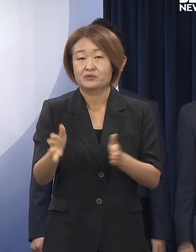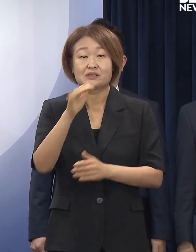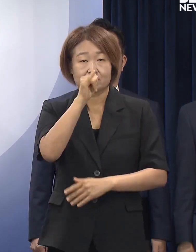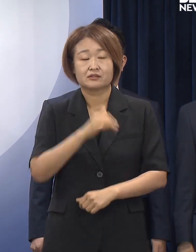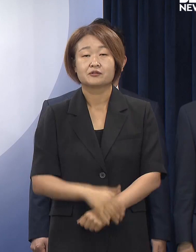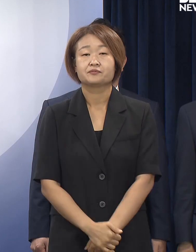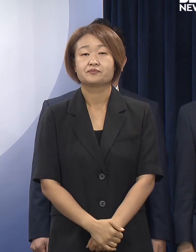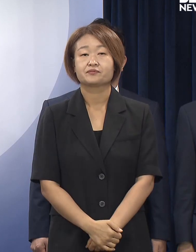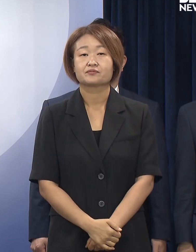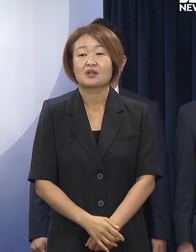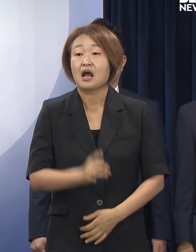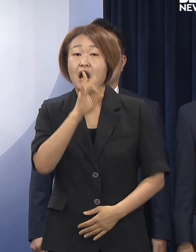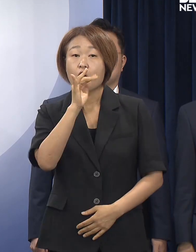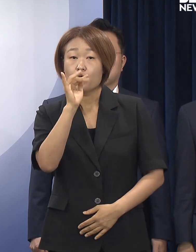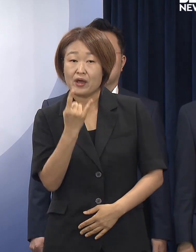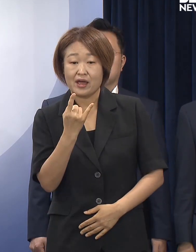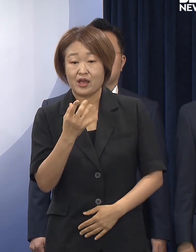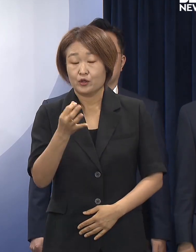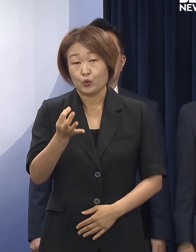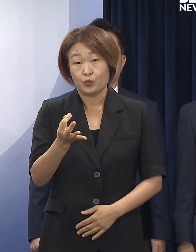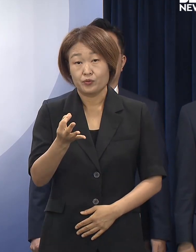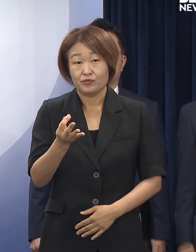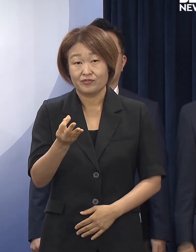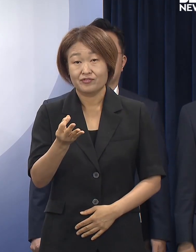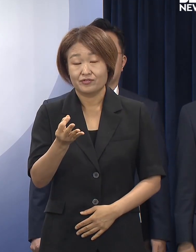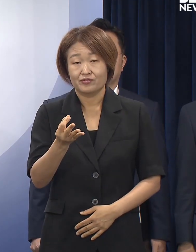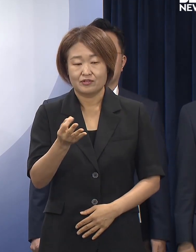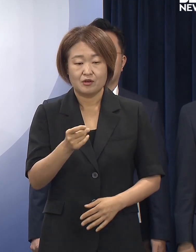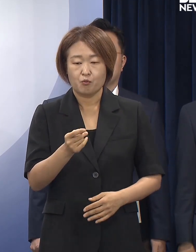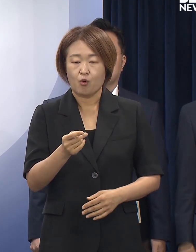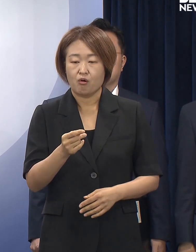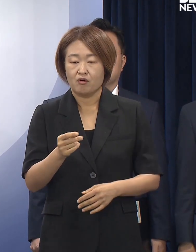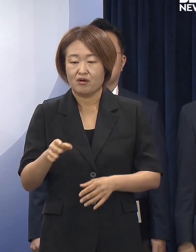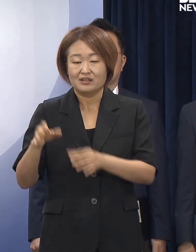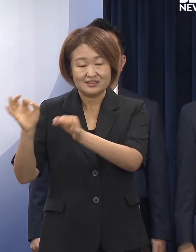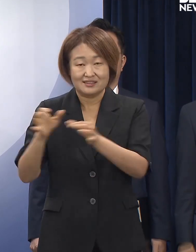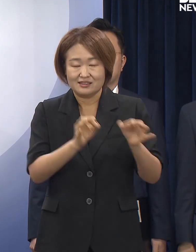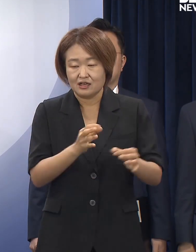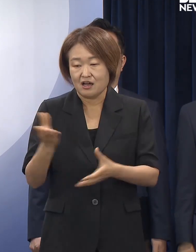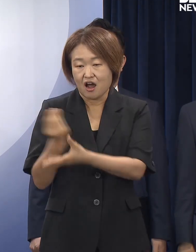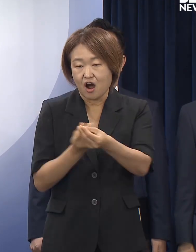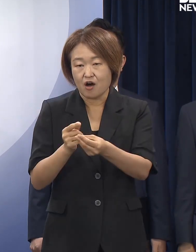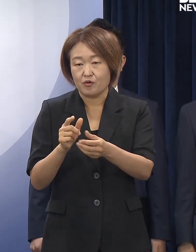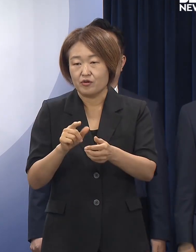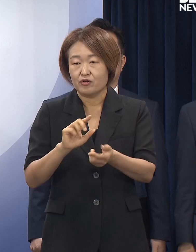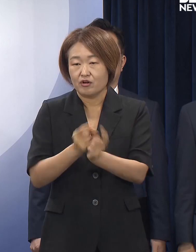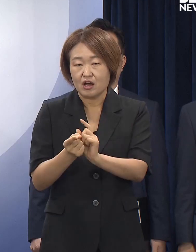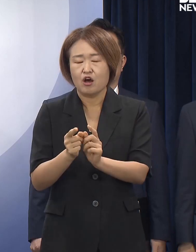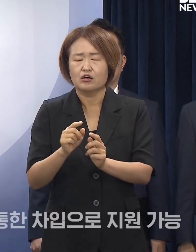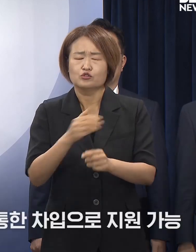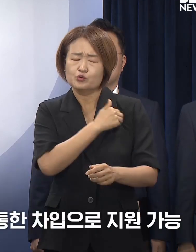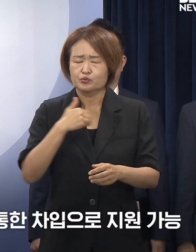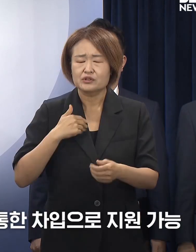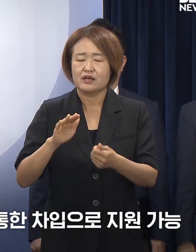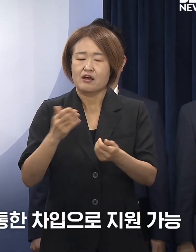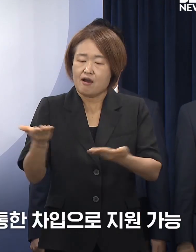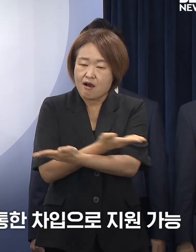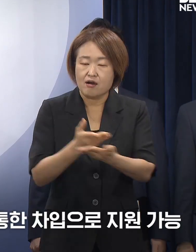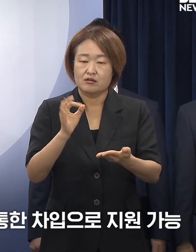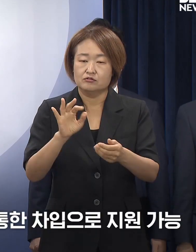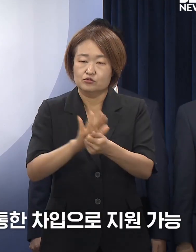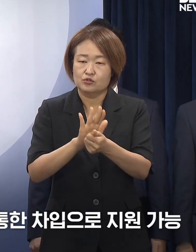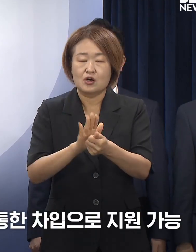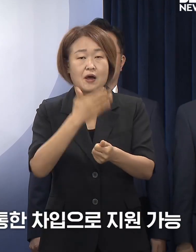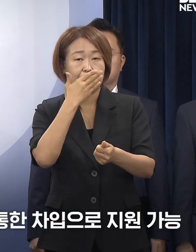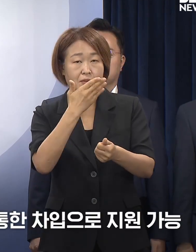또한 중앙회 대출 금고 간 거래 등을 통해 유동성 지원이 가능하고